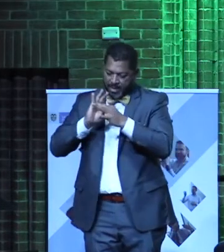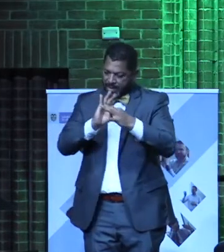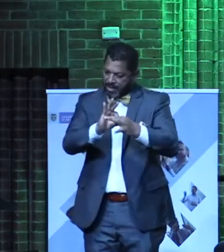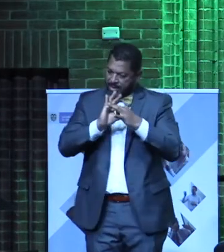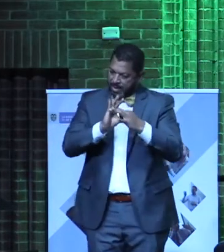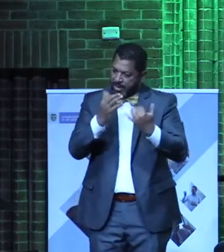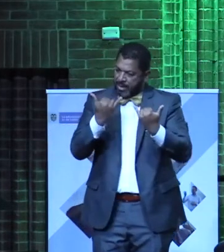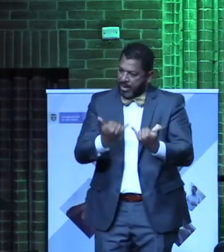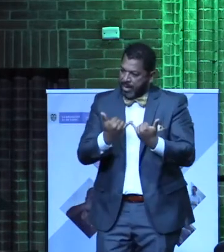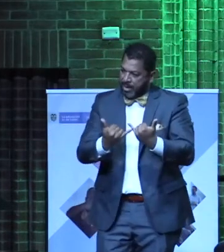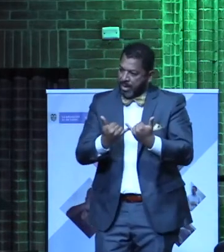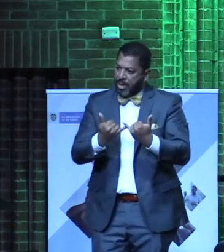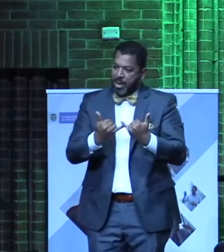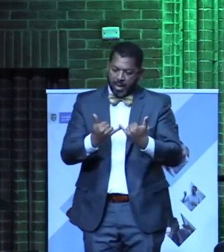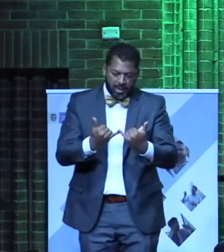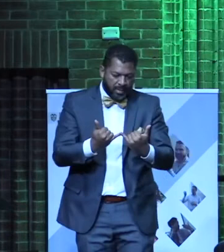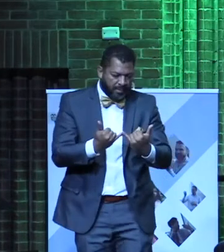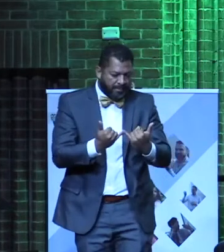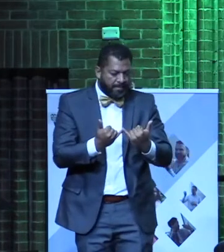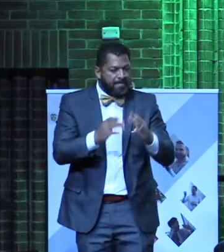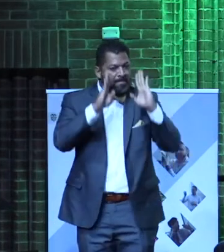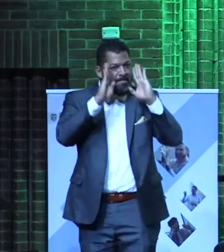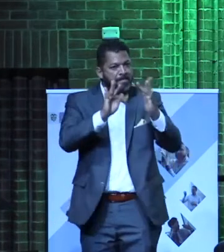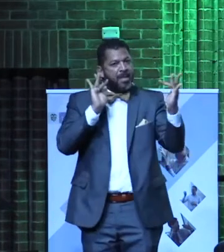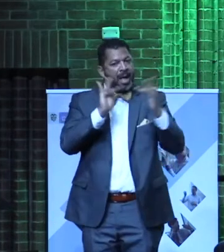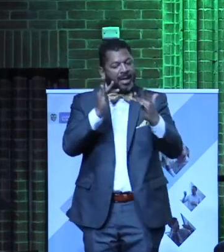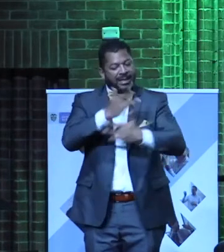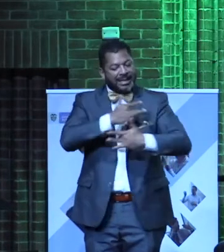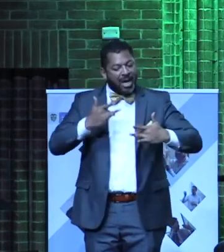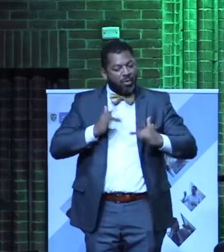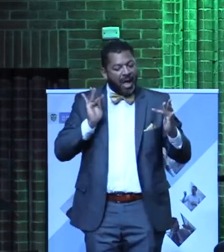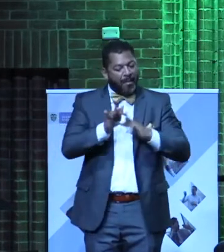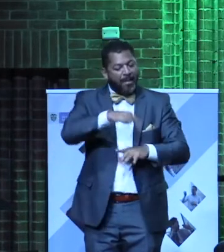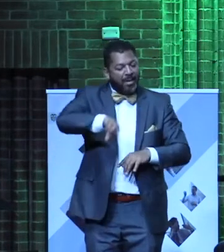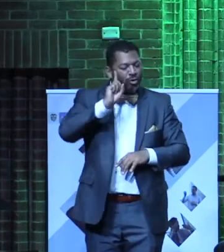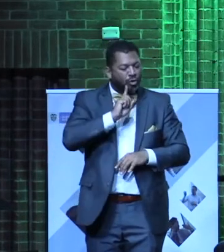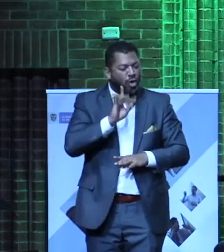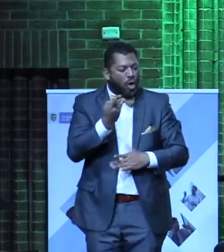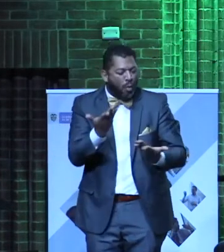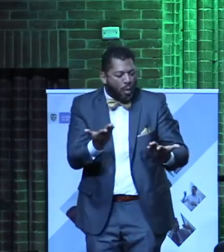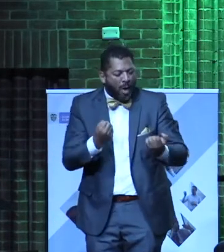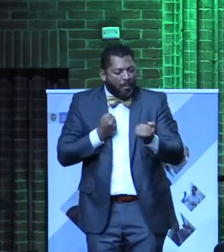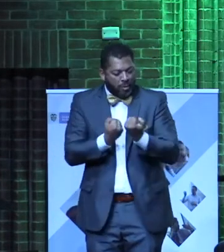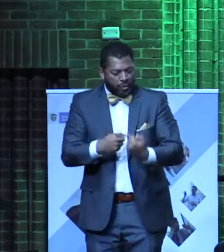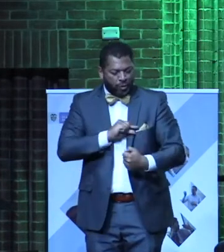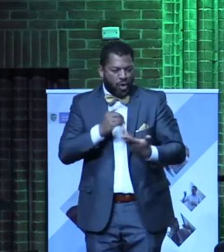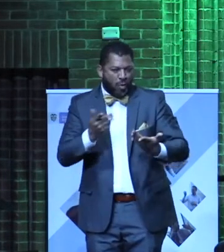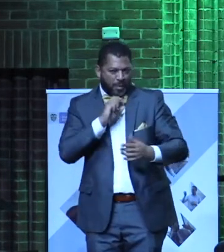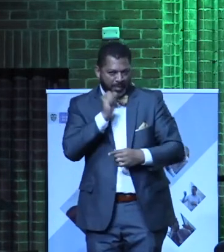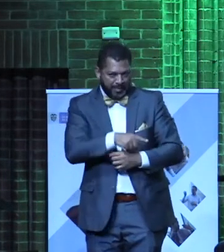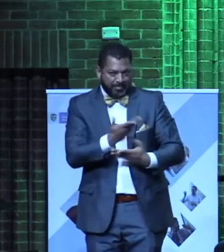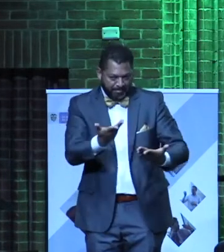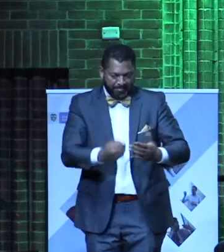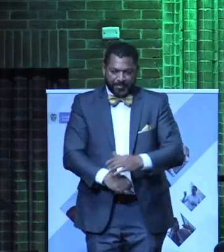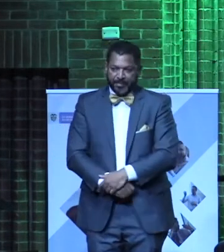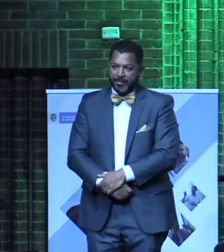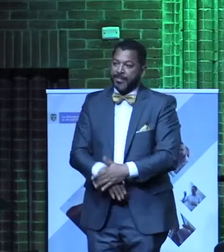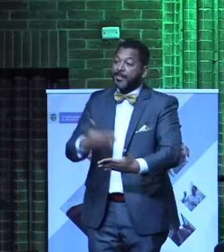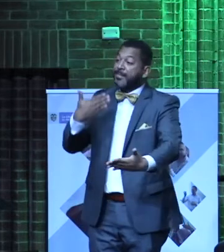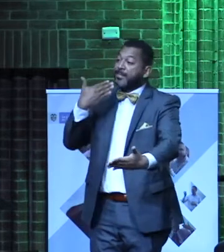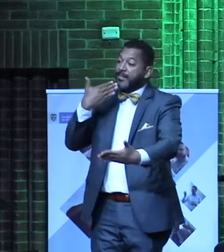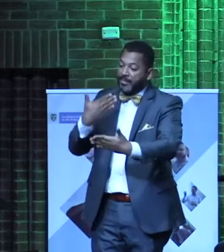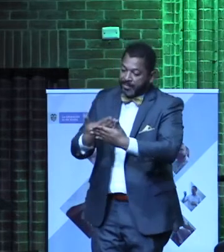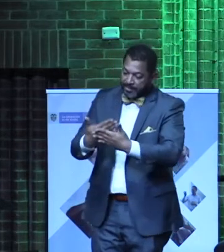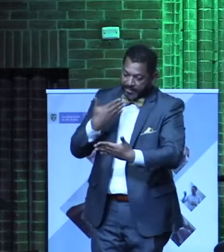año para una prestación del servicio de salud eficaz a la población sorda. Gracias. Primero que